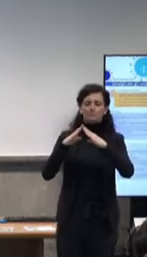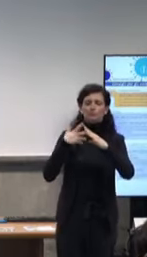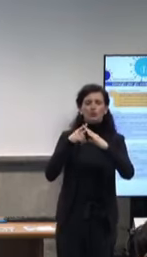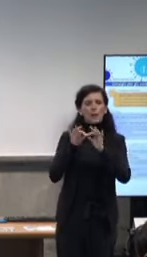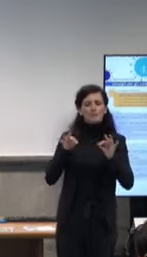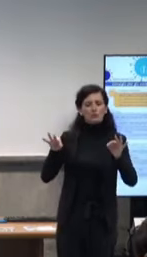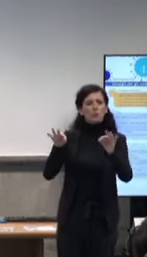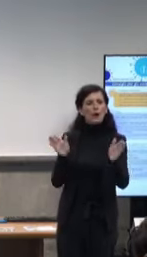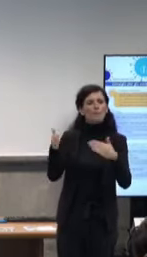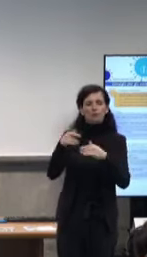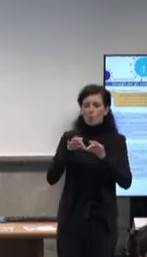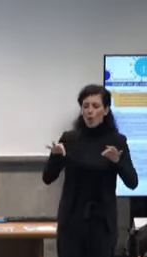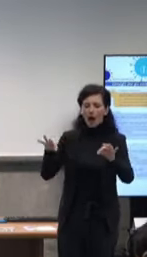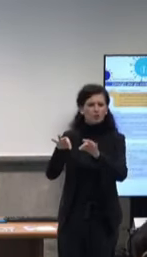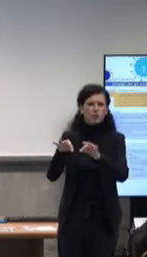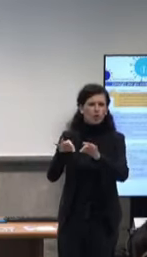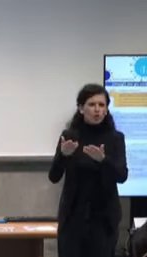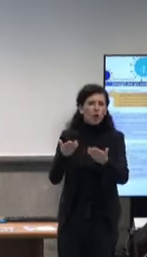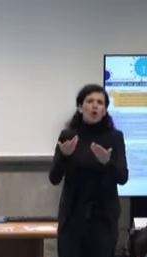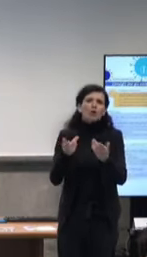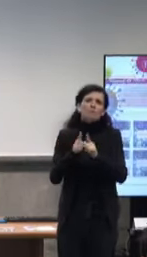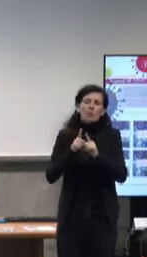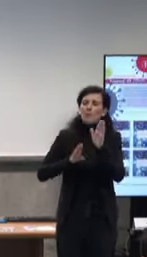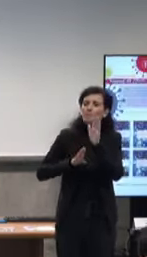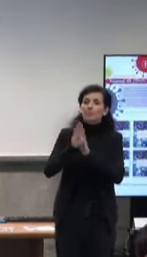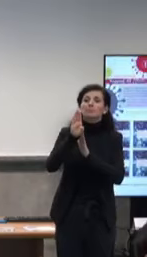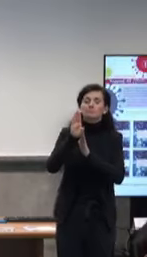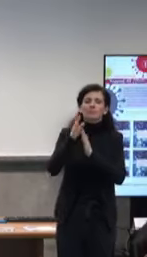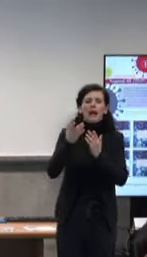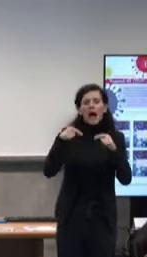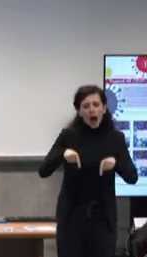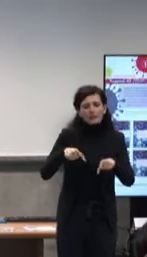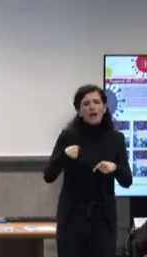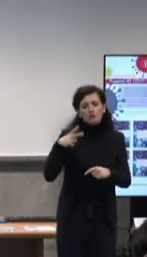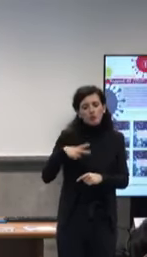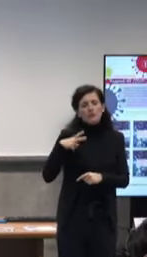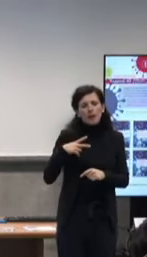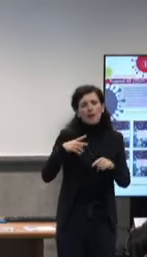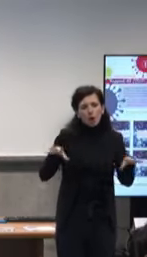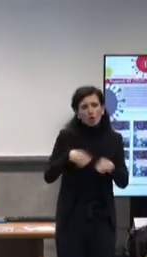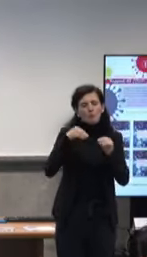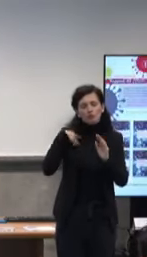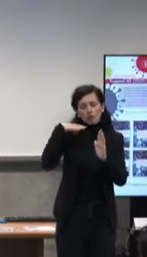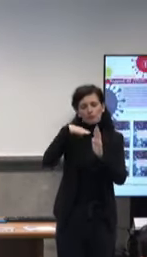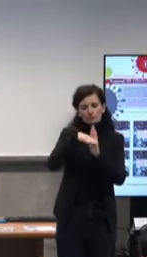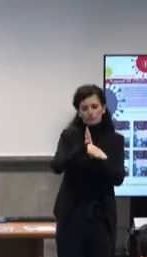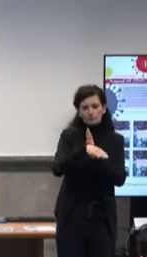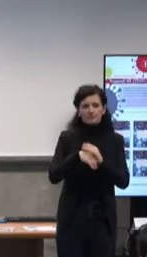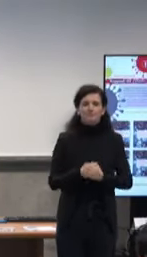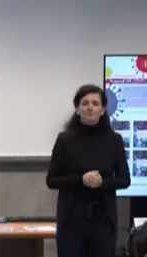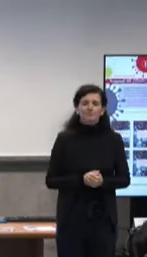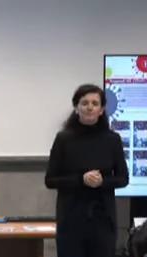un metro quadro è una è un pianoro e adesso aspettiamo speri dobbiamo scendere dall altra parte del pianoro ecco per capirci